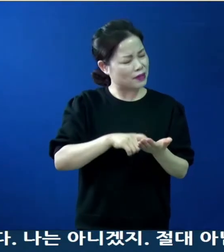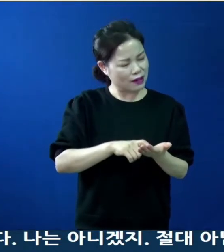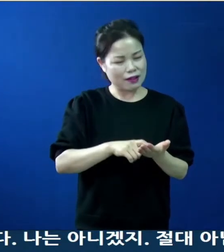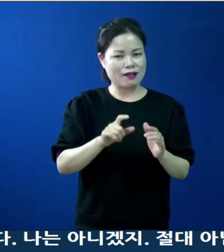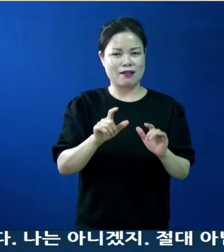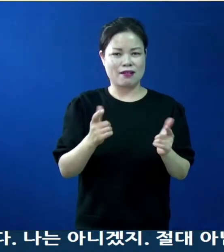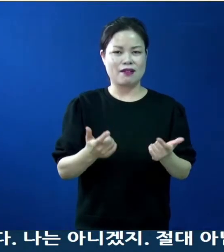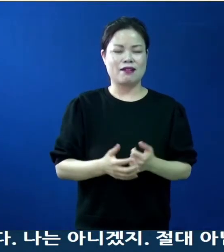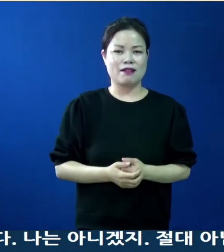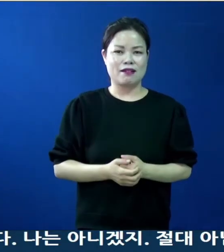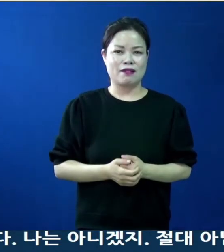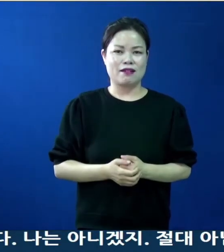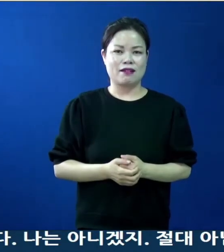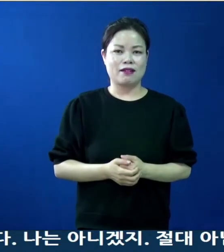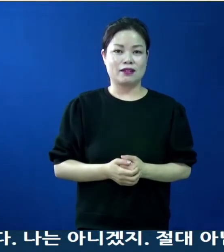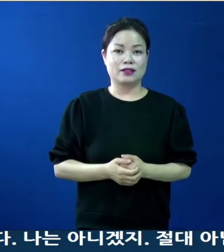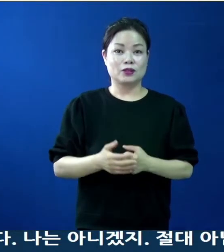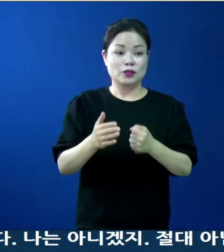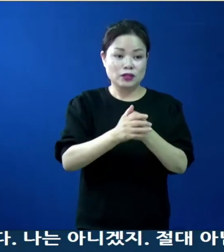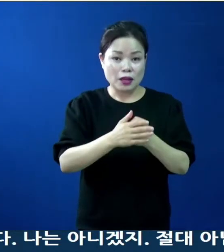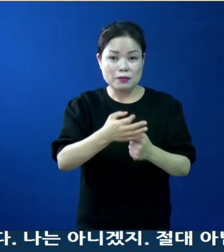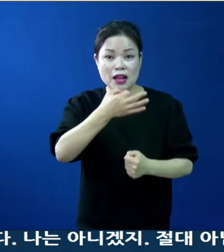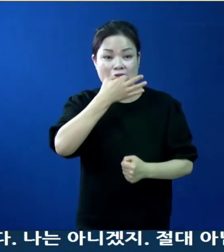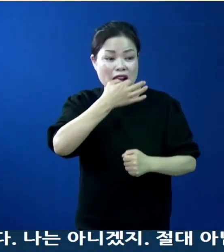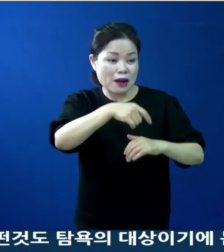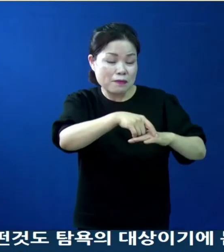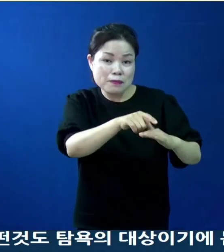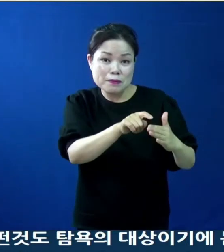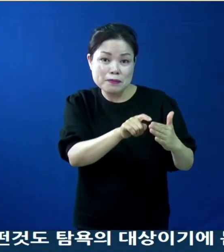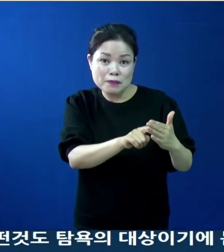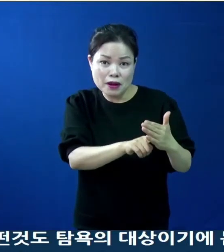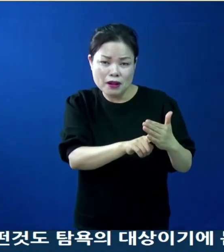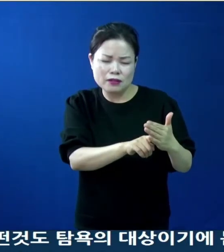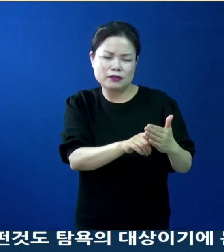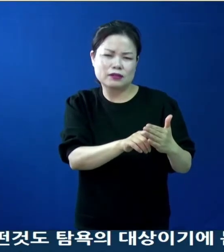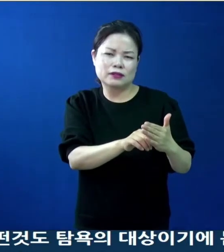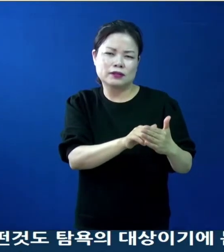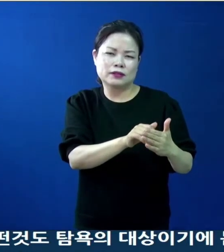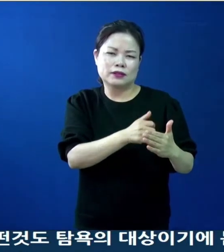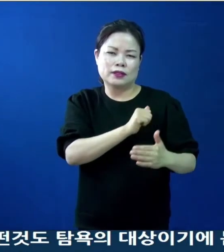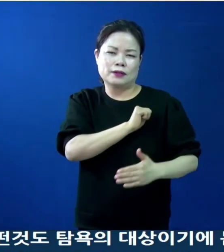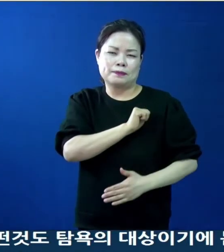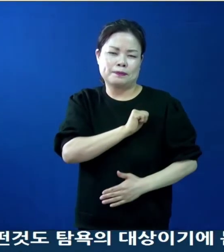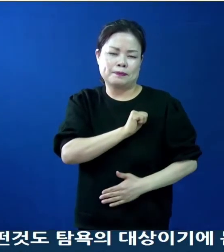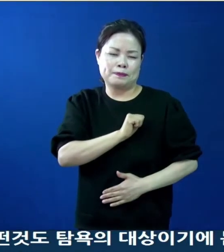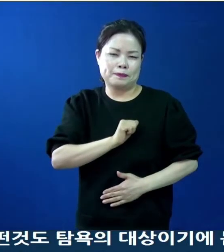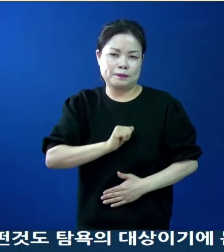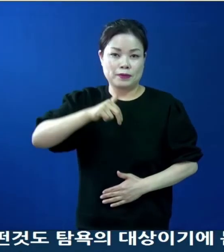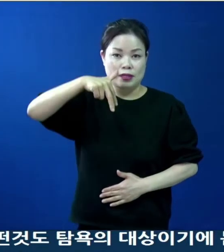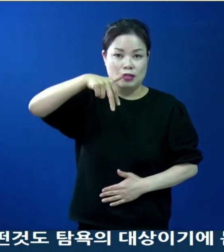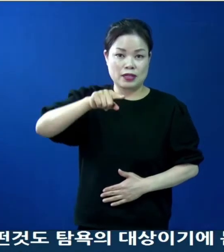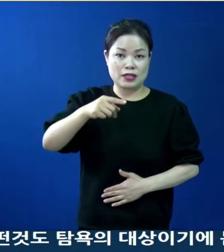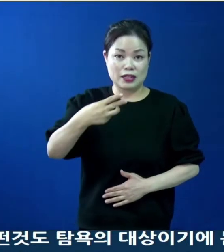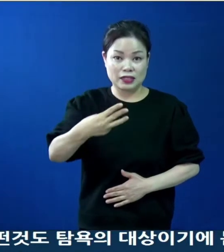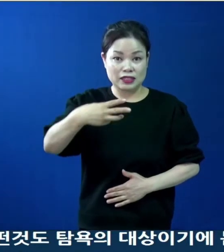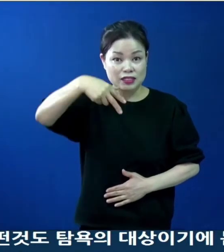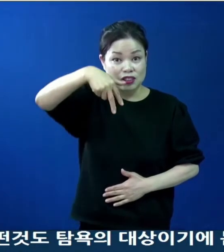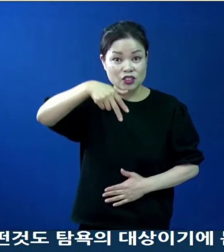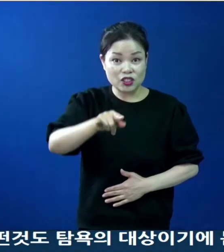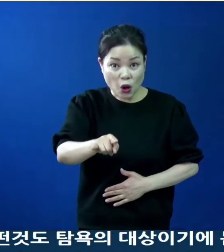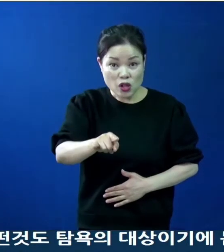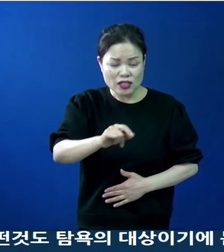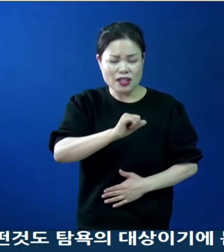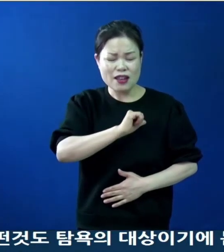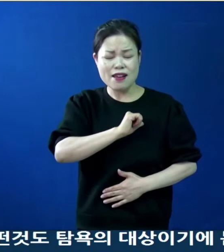겁니다. 그래서 탐욕의 마음은 절제가 되어야 합니다. 욕심의 마음,